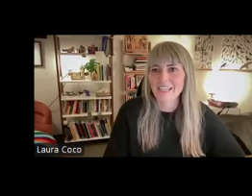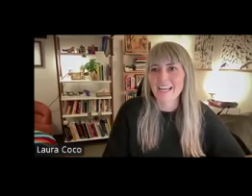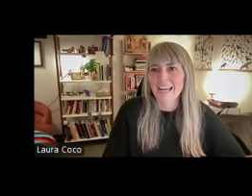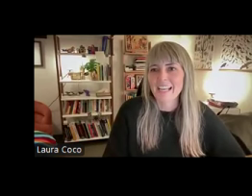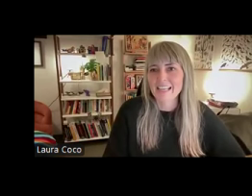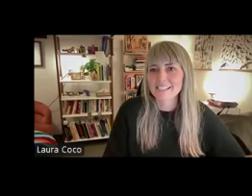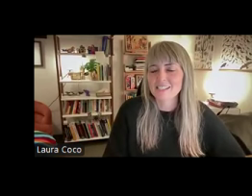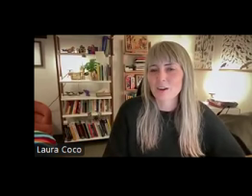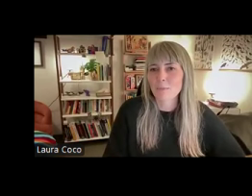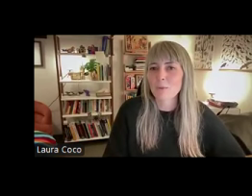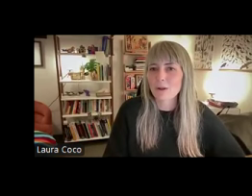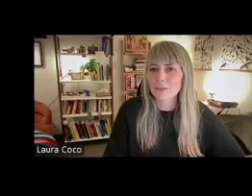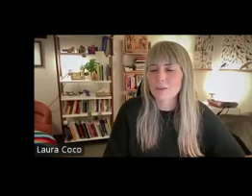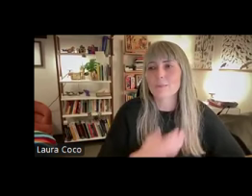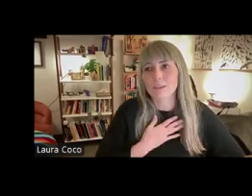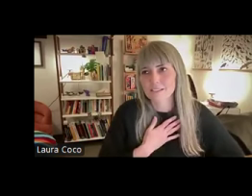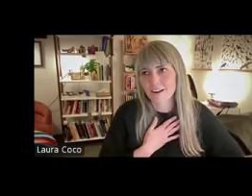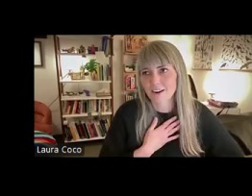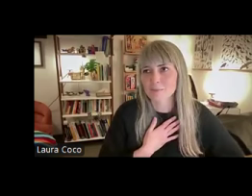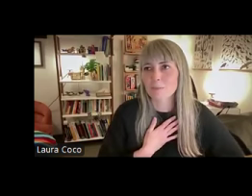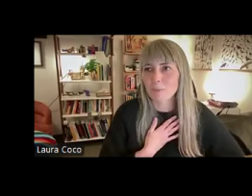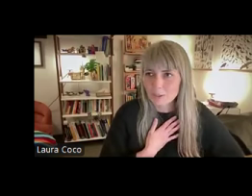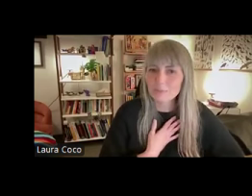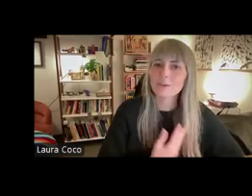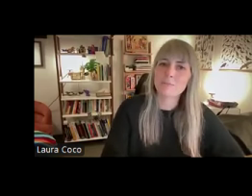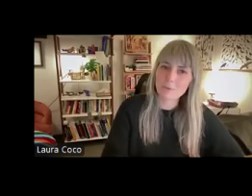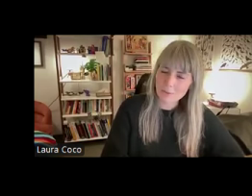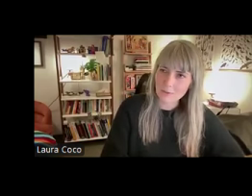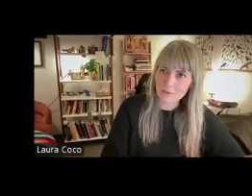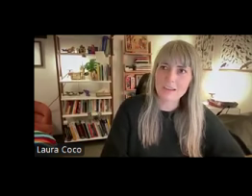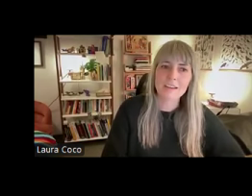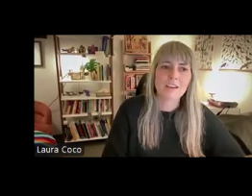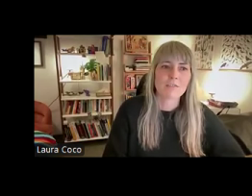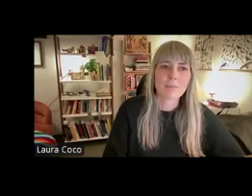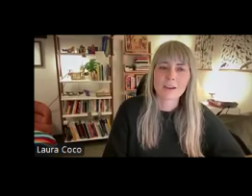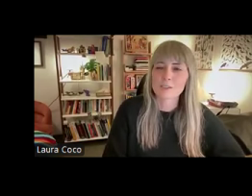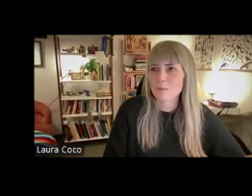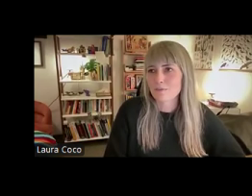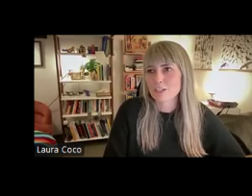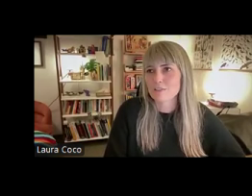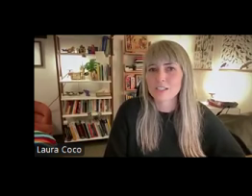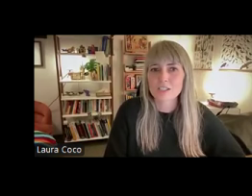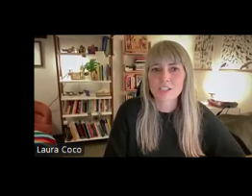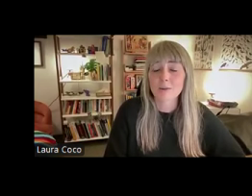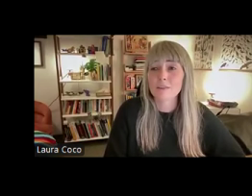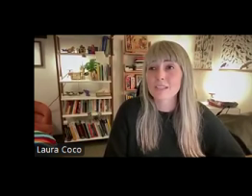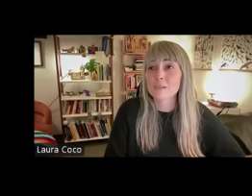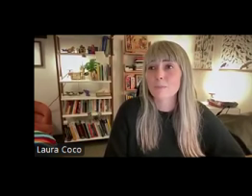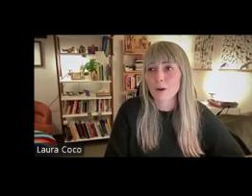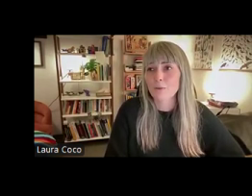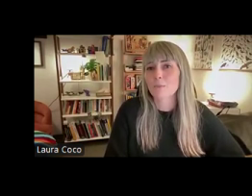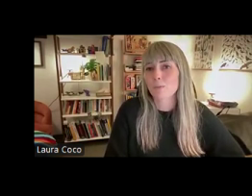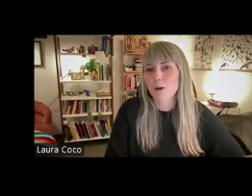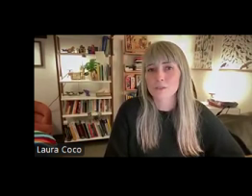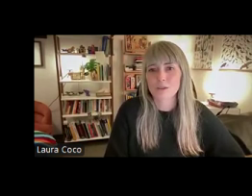2. And this is our Luego mobile health teníamos la resource fase 2 y center. We esta es nuestra borrowed a unidad de mobile salud health móvil. unit Bueno, no from es the de Arizona nosotros. Prevention Research Nos Center, but since prestaron